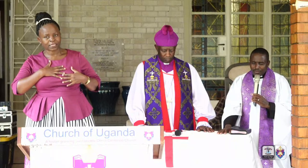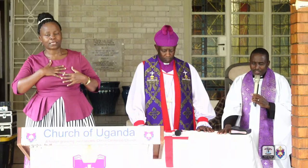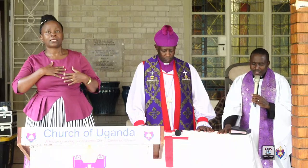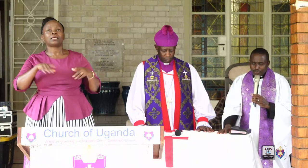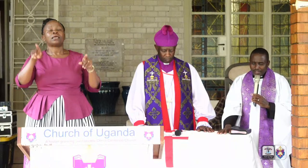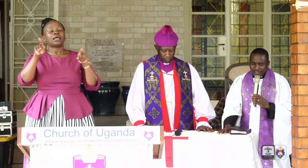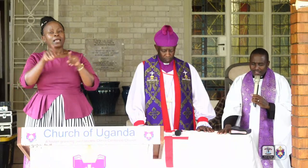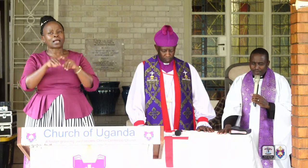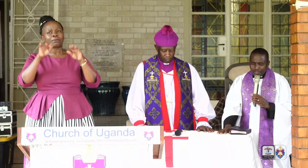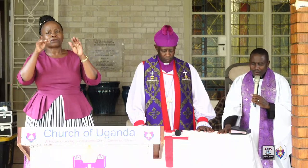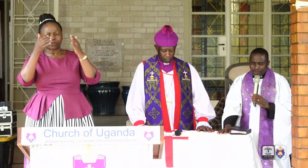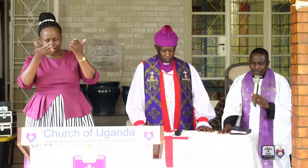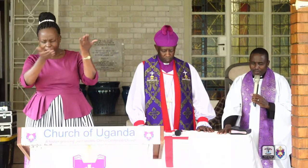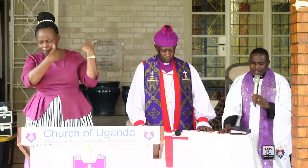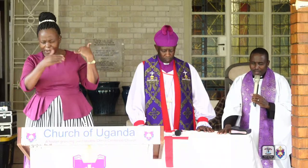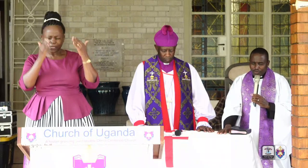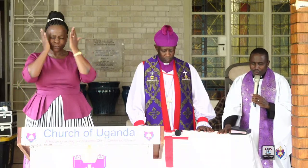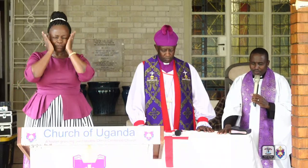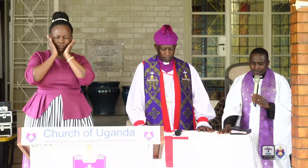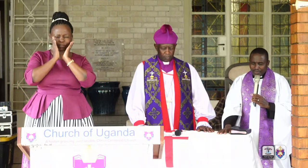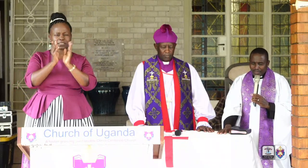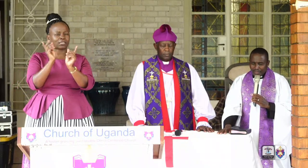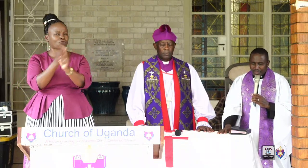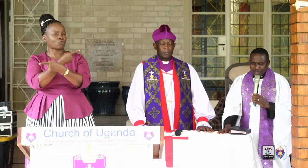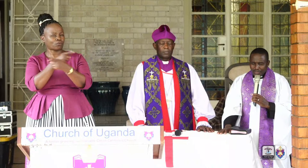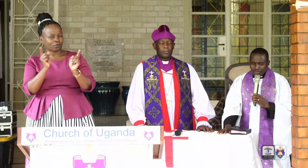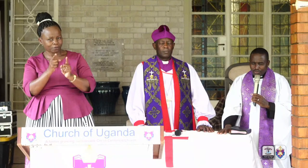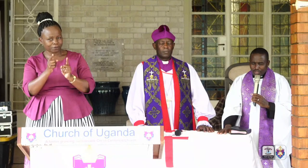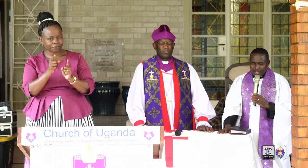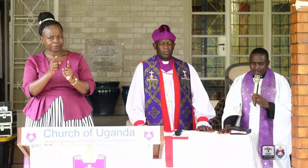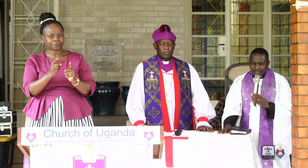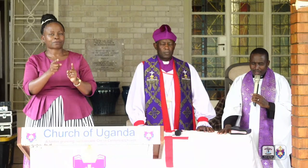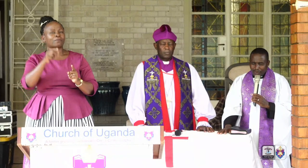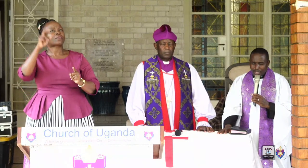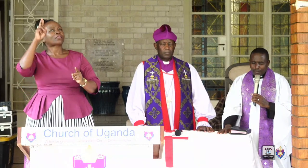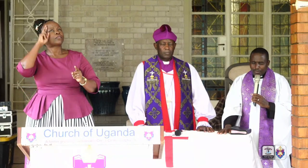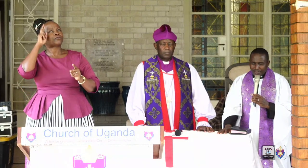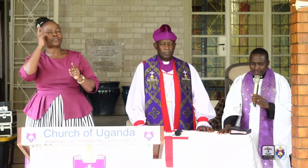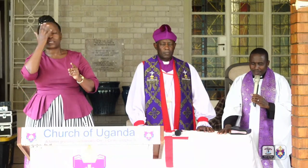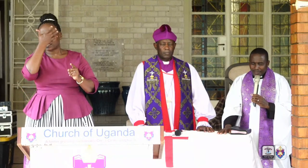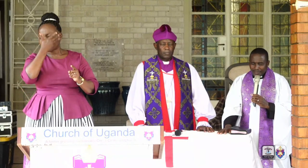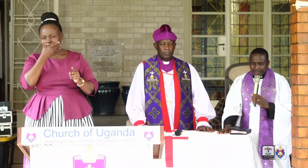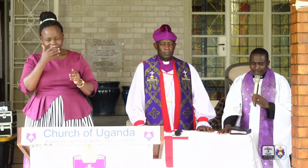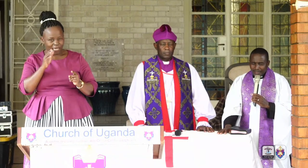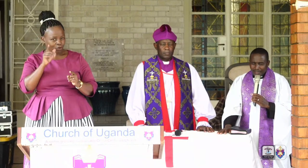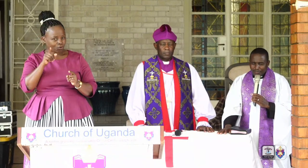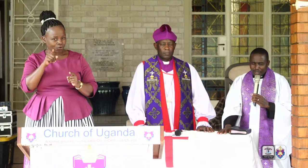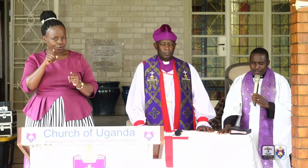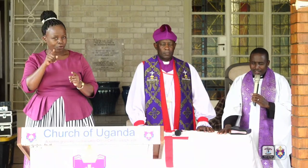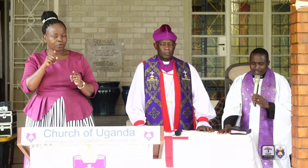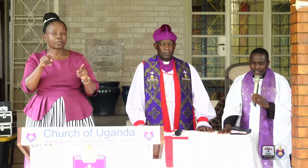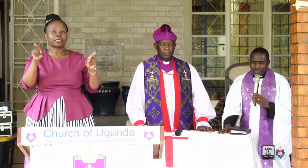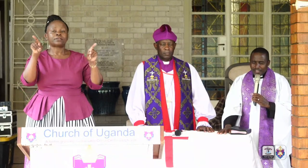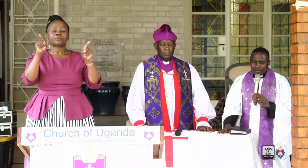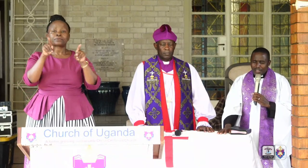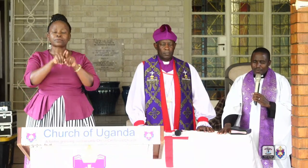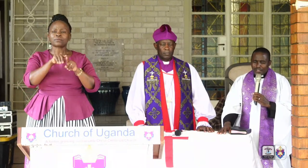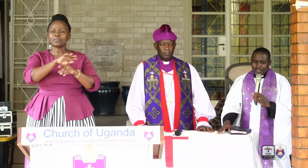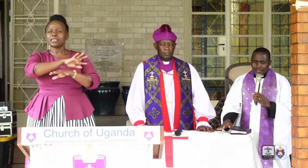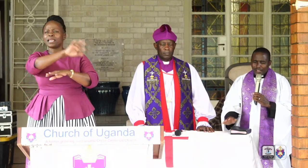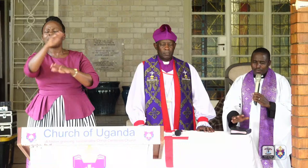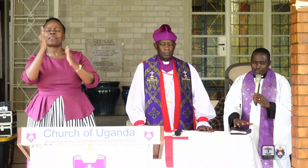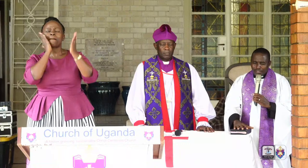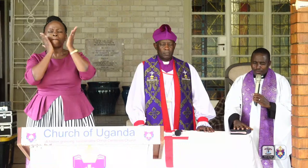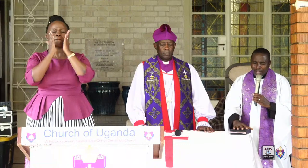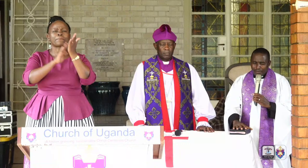ne tunyiira ne twesiiga ebizigo eby'enjawulo. Tujjukira akaziga ako akakomedi, imperiyolidige n'ebizigo ebirala bingi